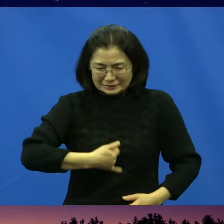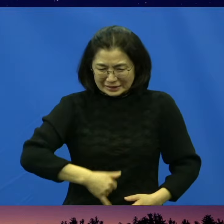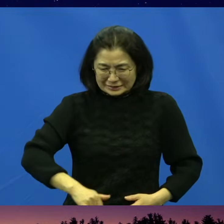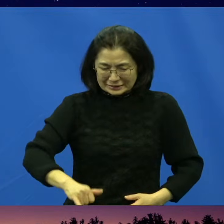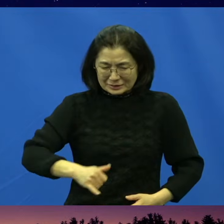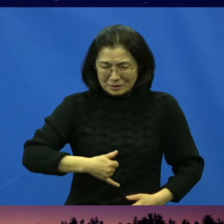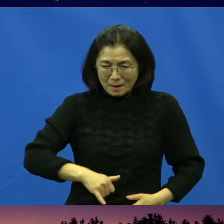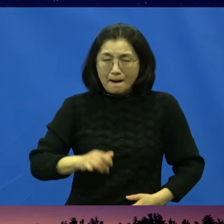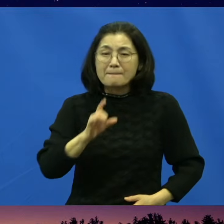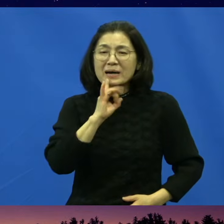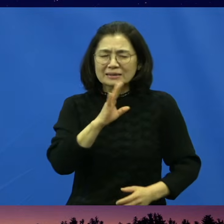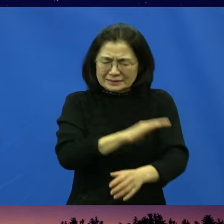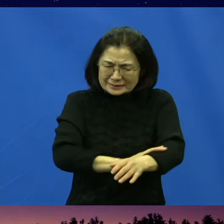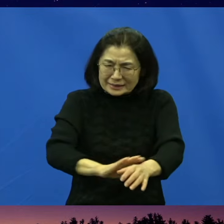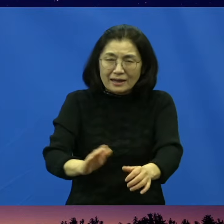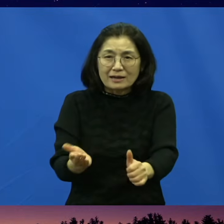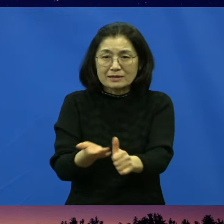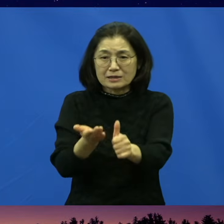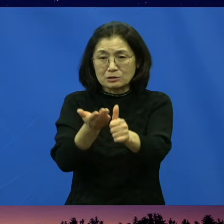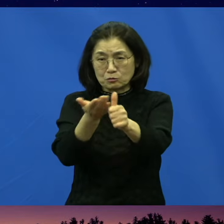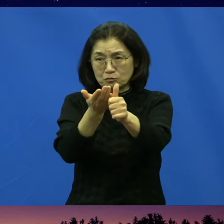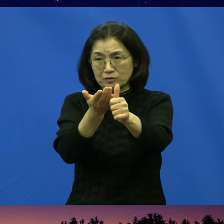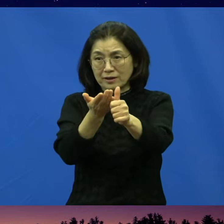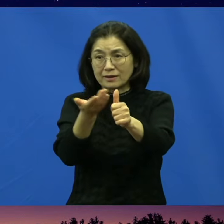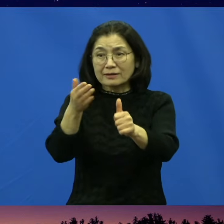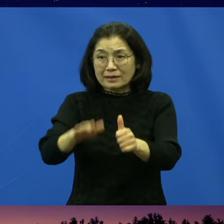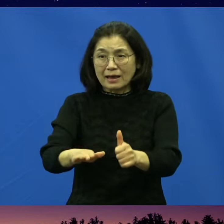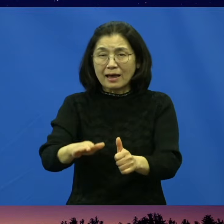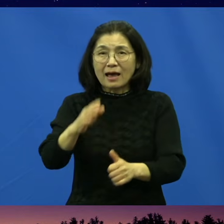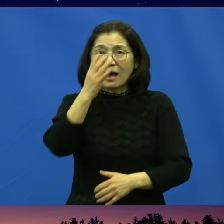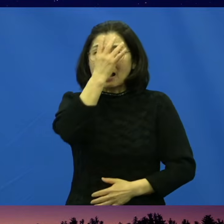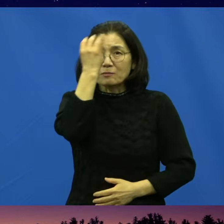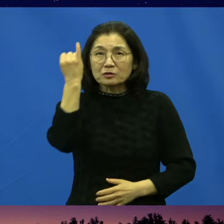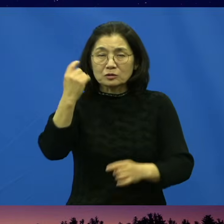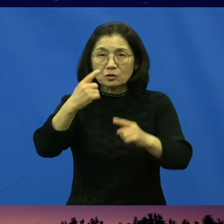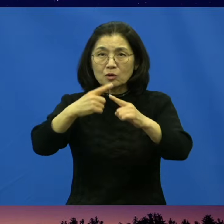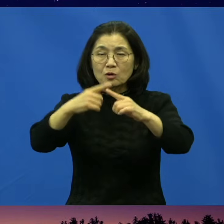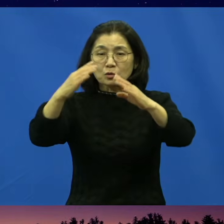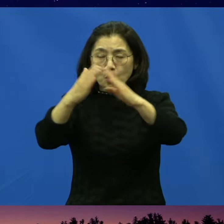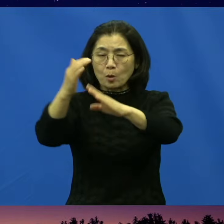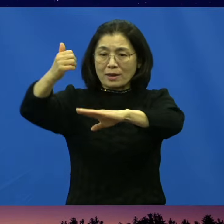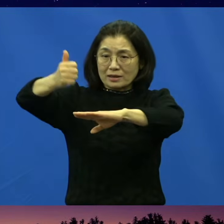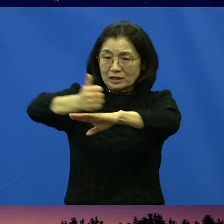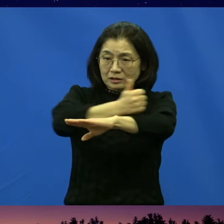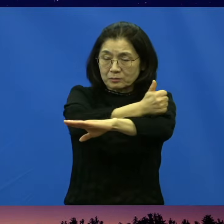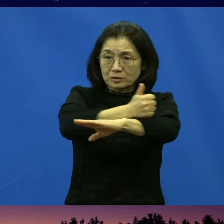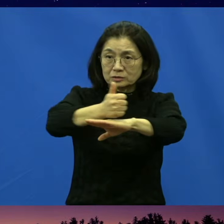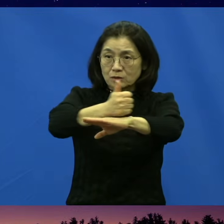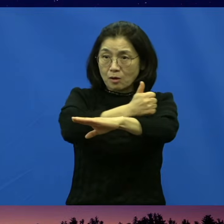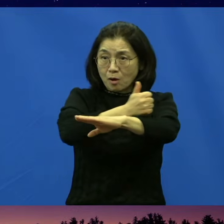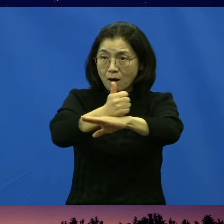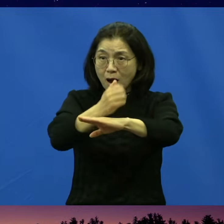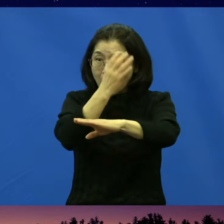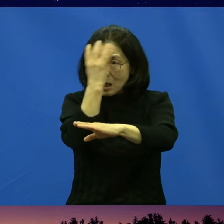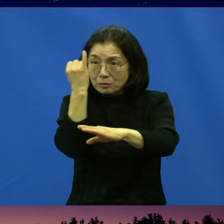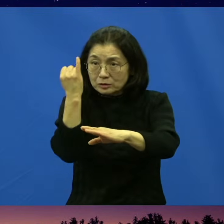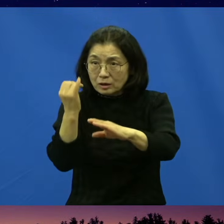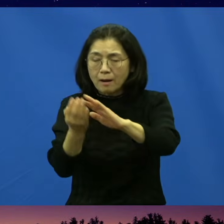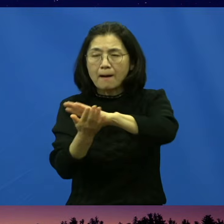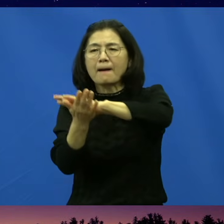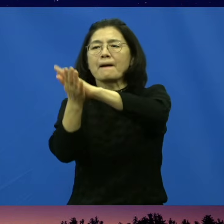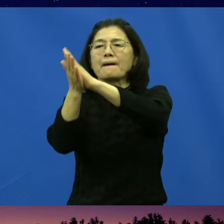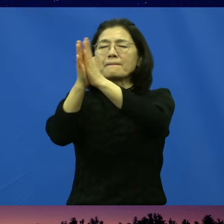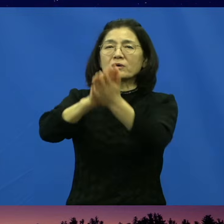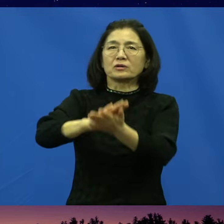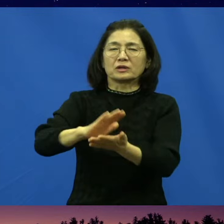분이셨는데 할머니께서 교회를 다니시면서 점점 변화가 일어나기 시작했습니다. 집에서 큰